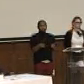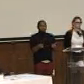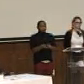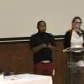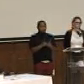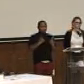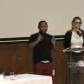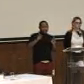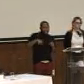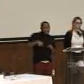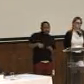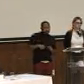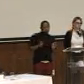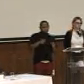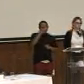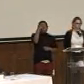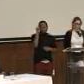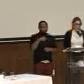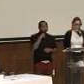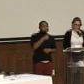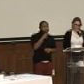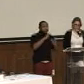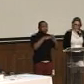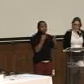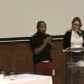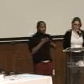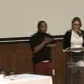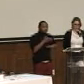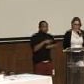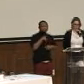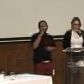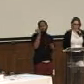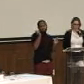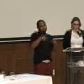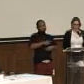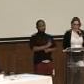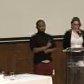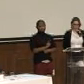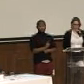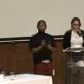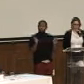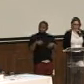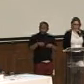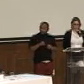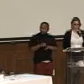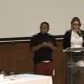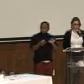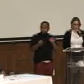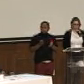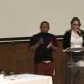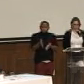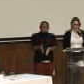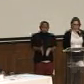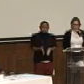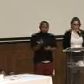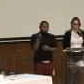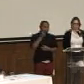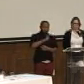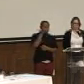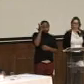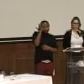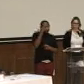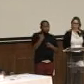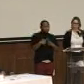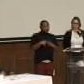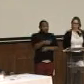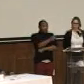para aqueles que não podem chegar à escola. Muitos dos nossos alunos hoje não conseguem permanecer, não conseguem chegar à escola. A gente é que tem que